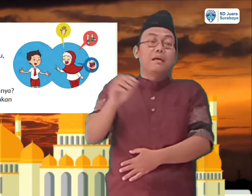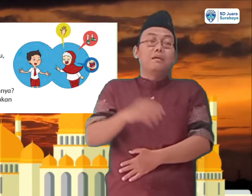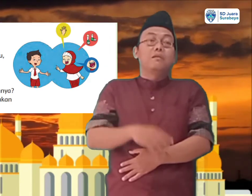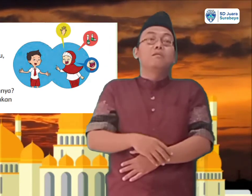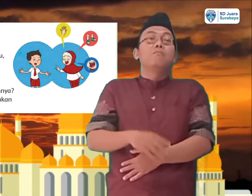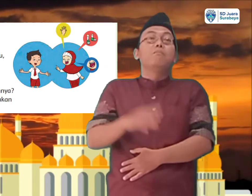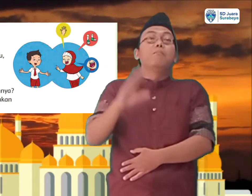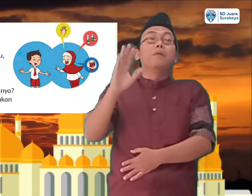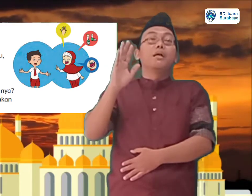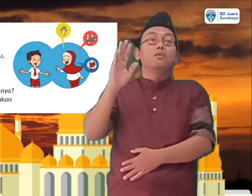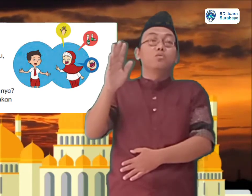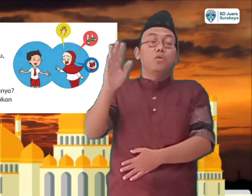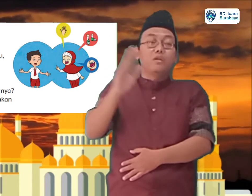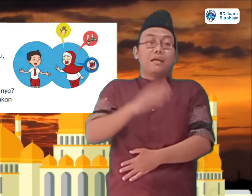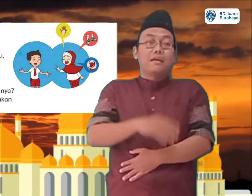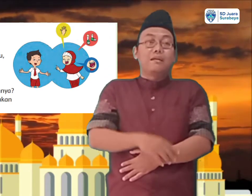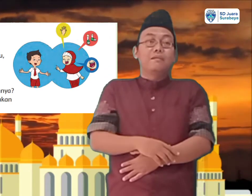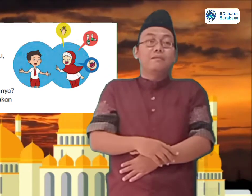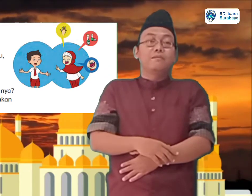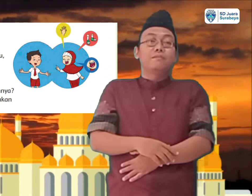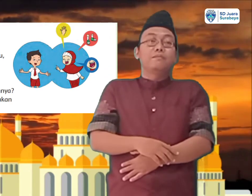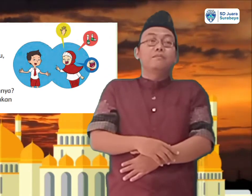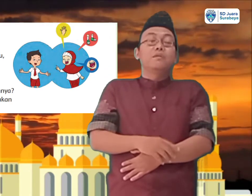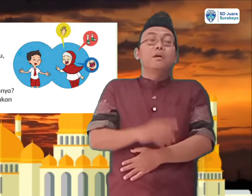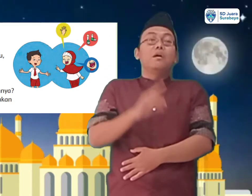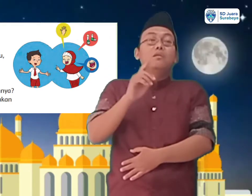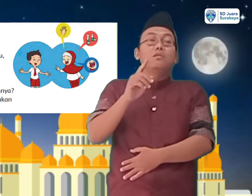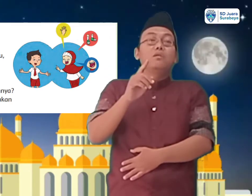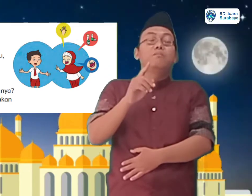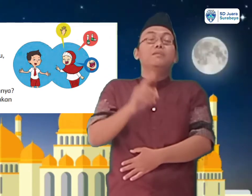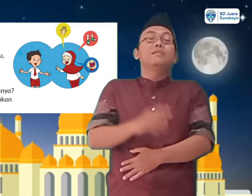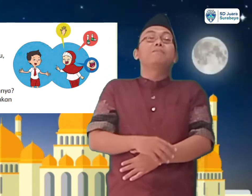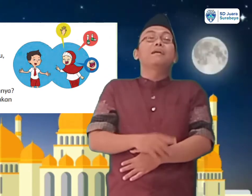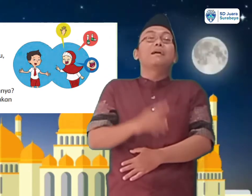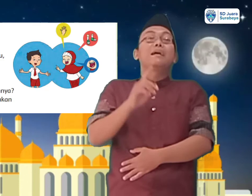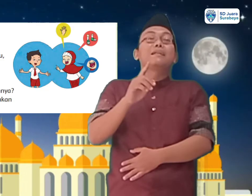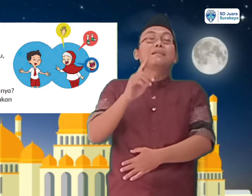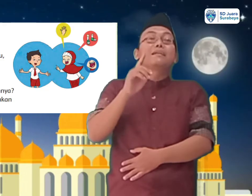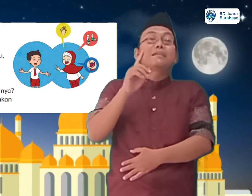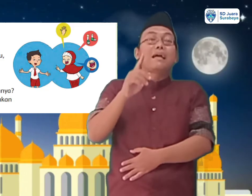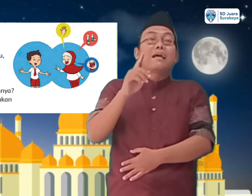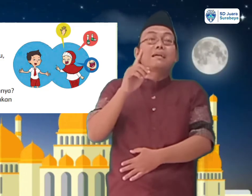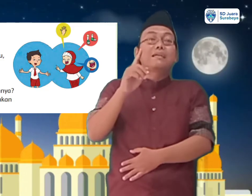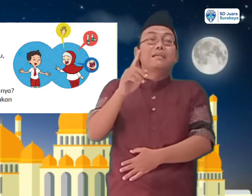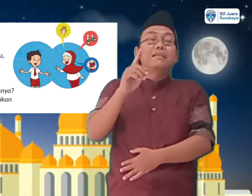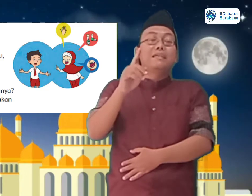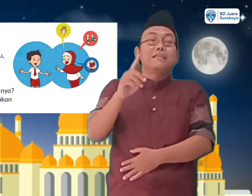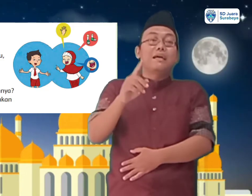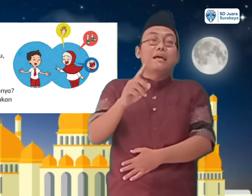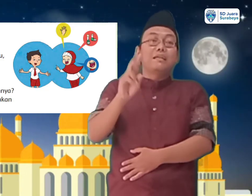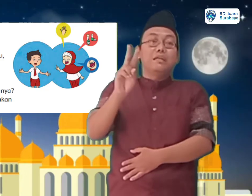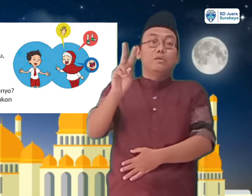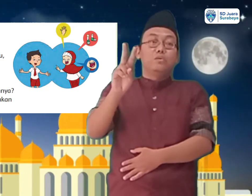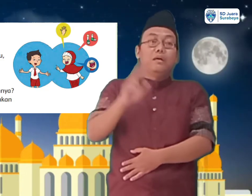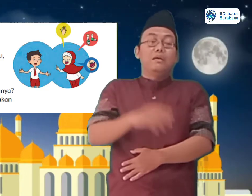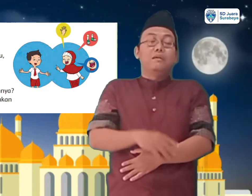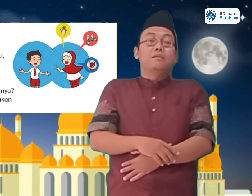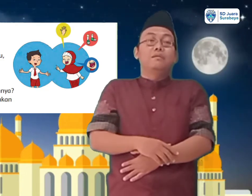orang. Allah menciptakan kaki kita ada dua. Kaki berguna